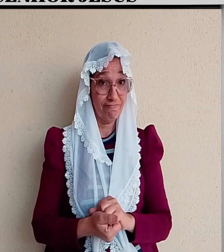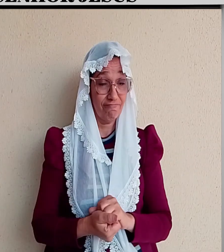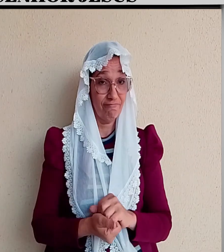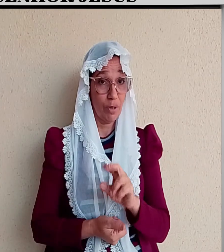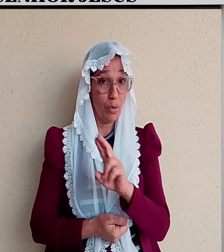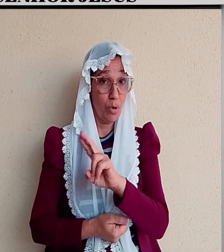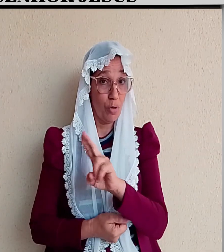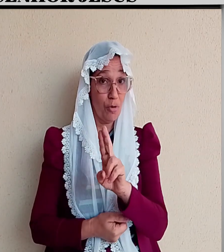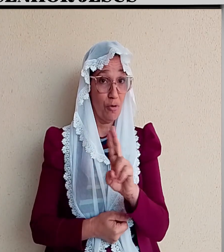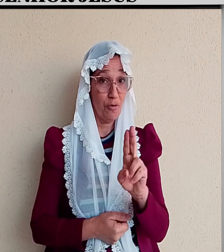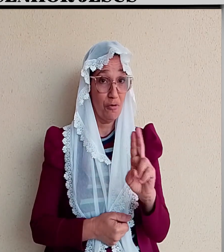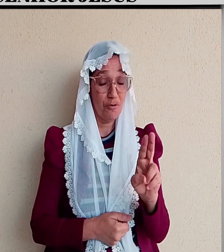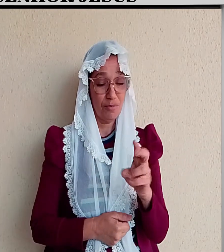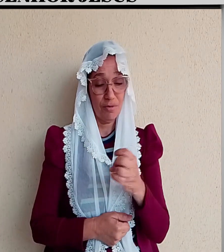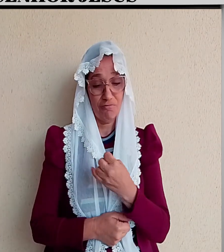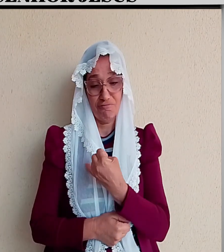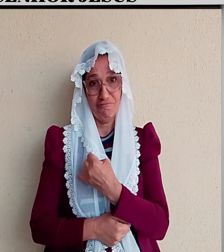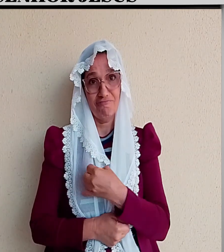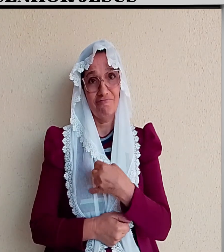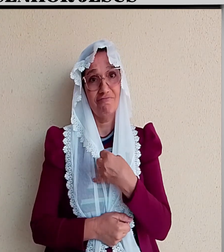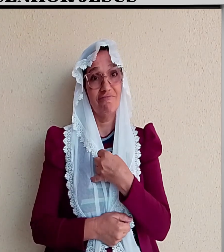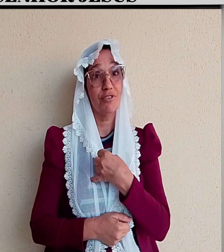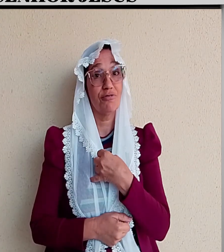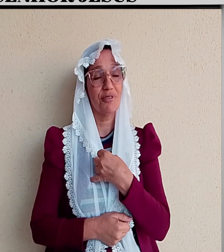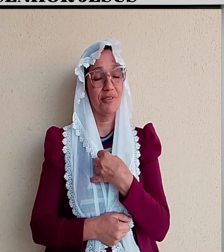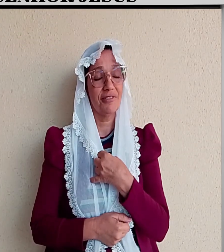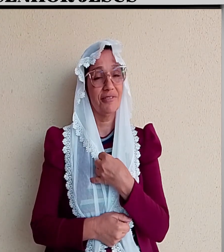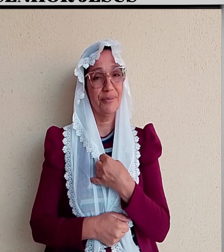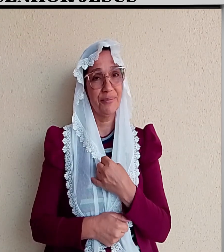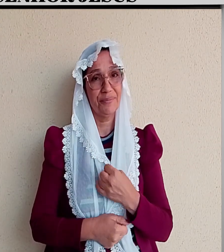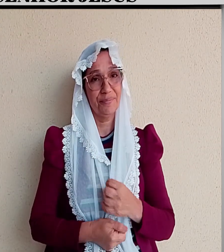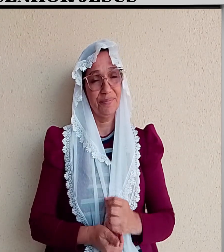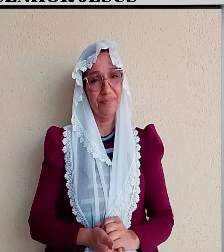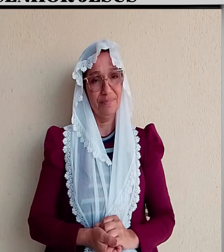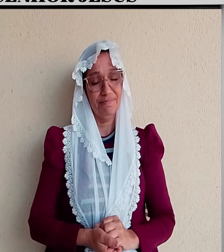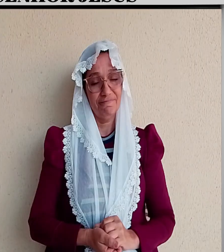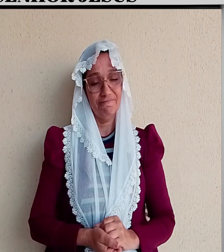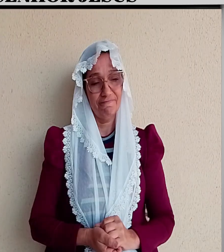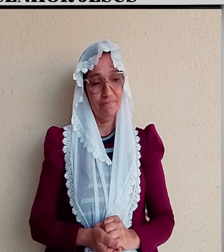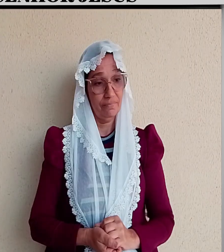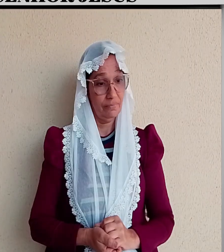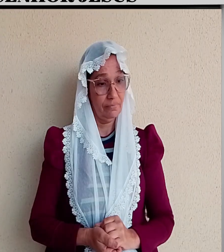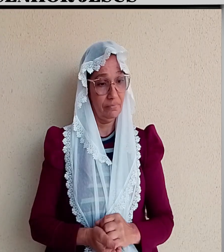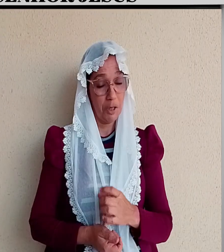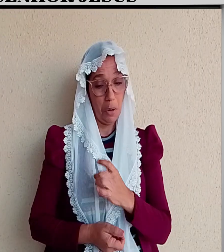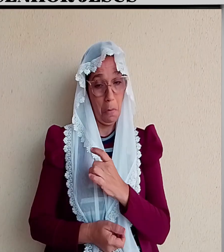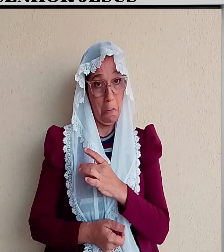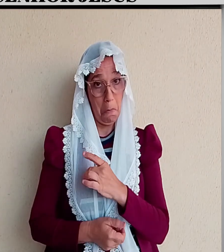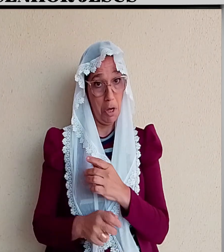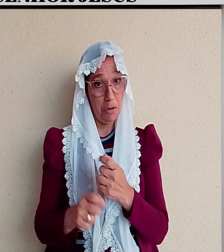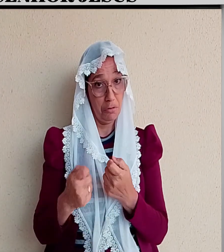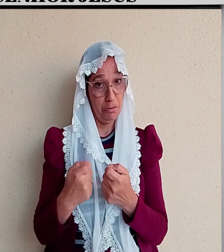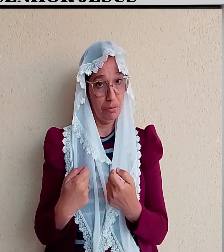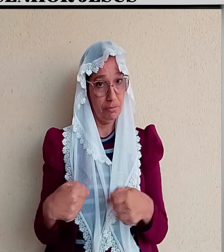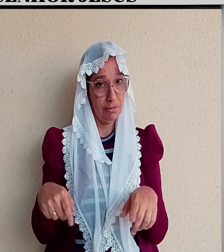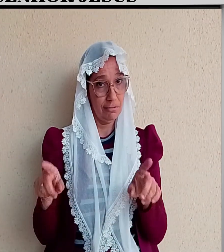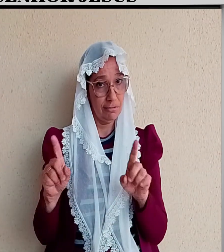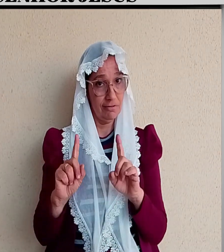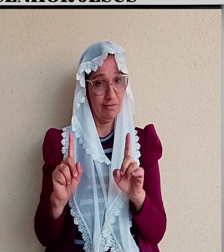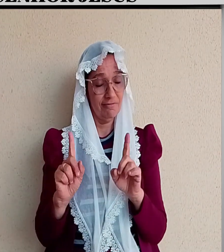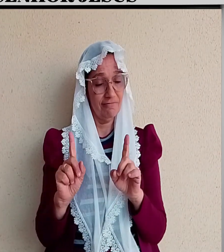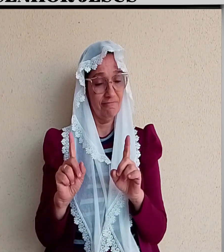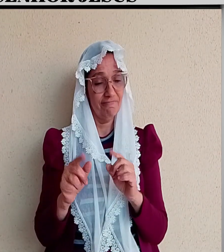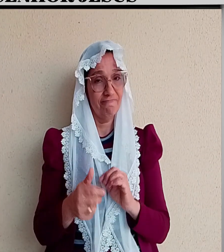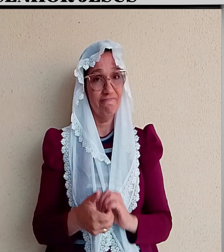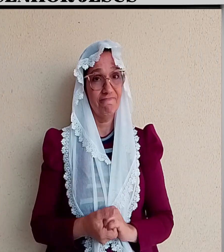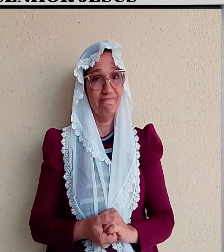João. Glória a Jesus. Não tenha medo. Aleluia. Porque teme, João. A ilha de Patmos vai ser aberta. Aleluia. Mas eu